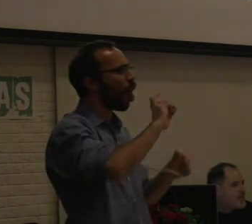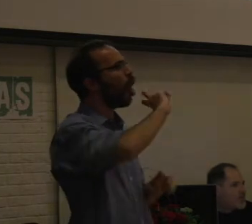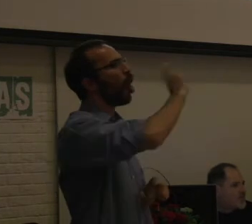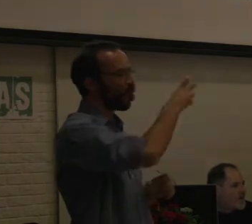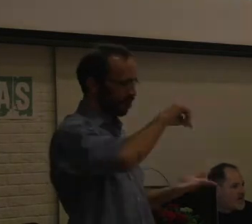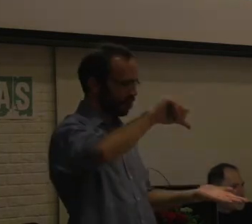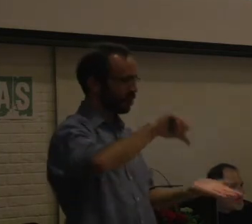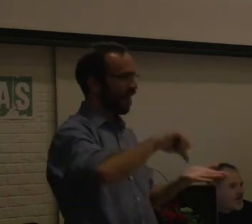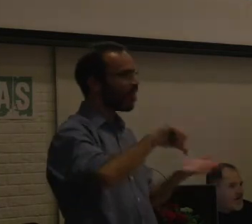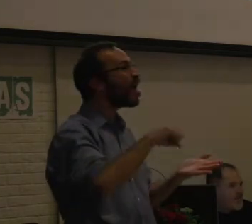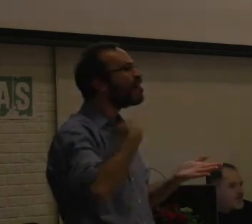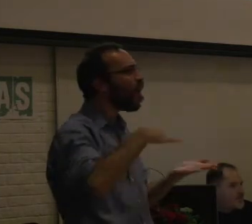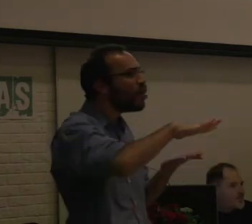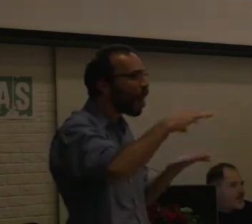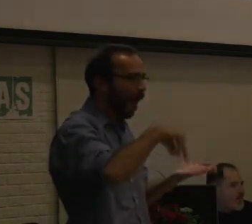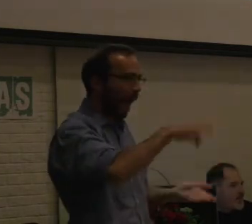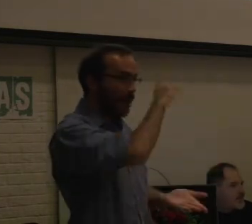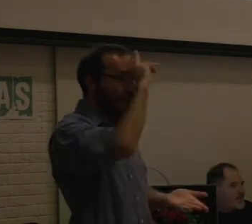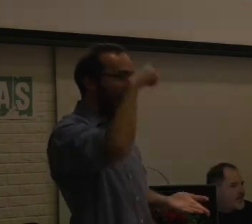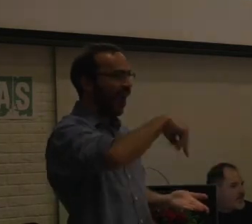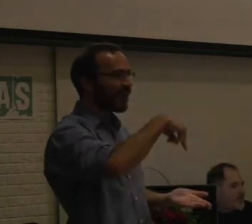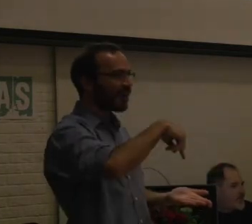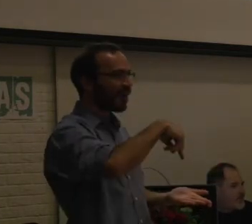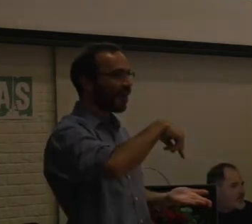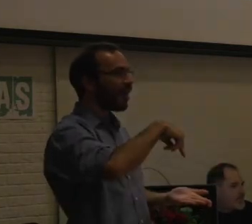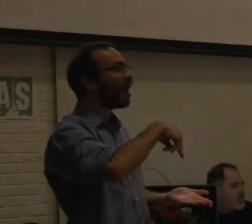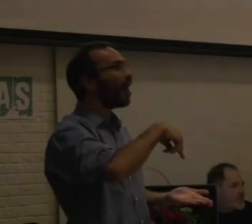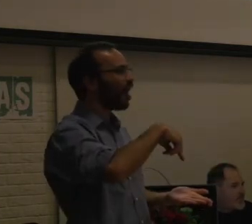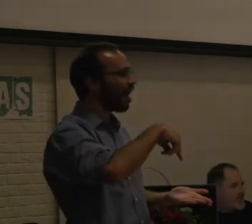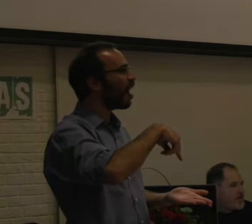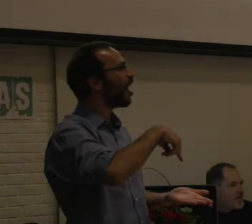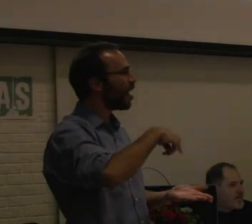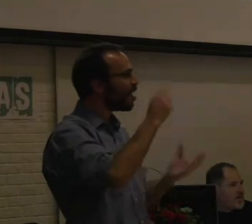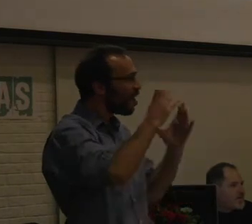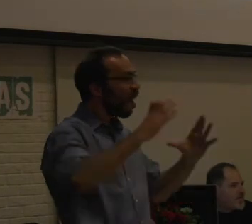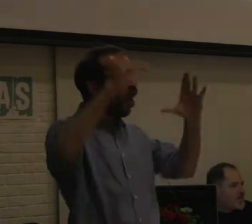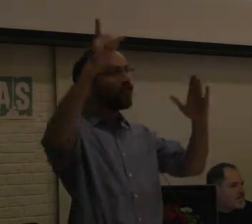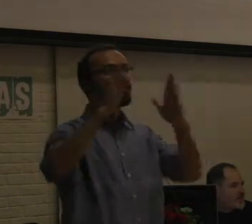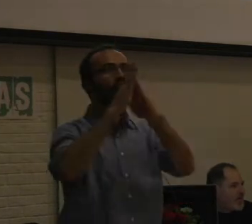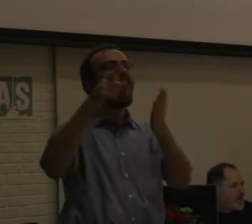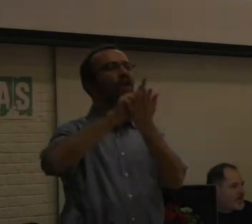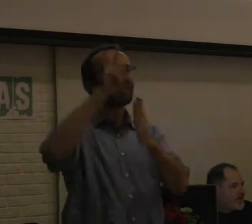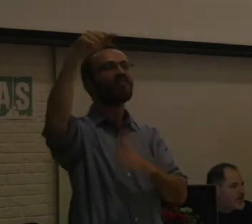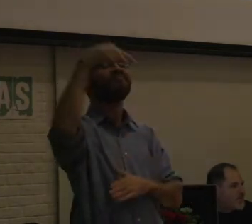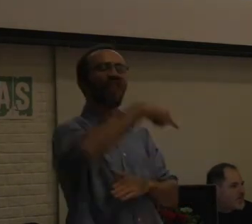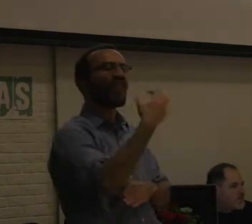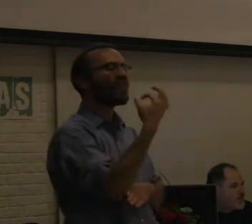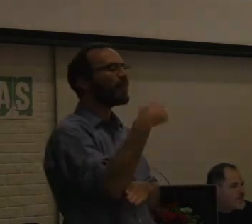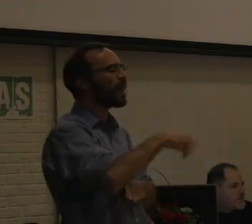actual Madrid. Entonces ahí recibe el mensaje de Apolo y le dice, debe ser aquí donde fundes tu